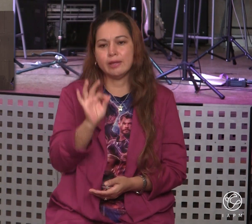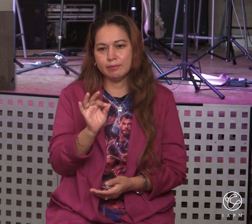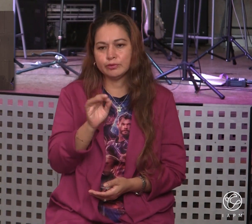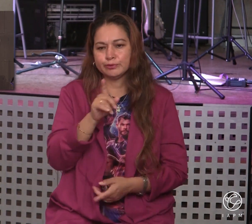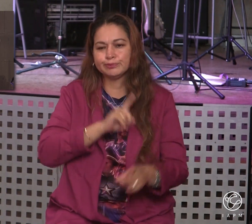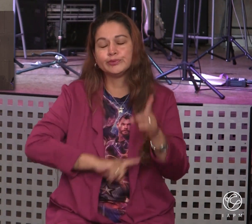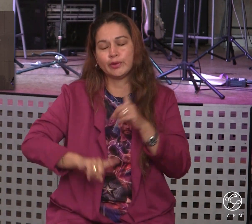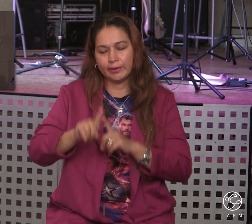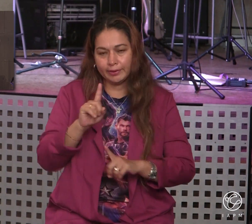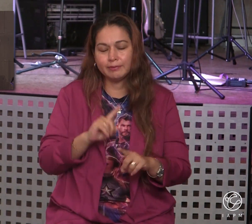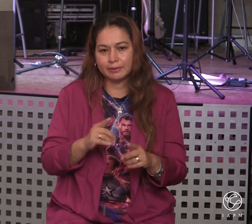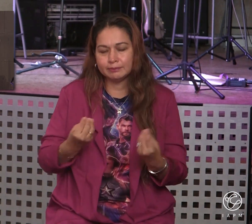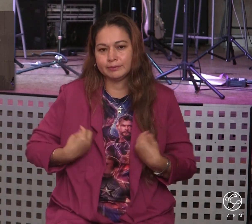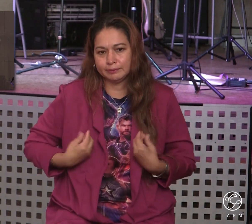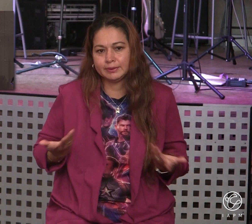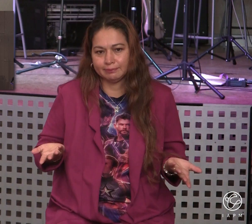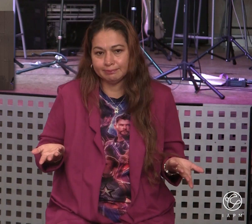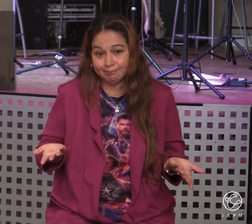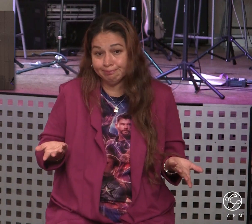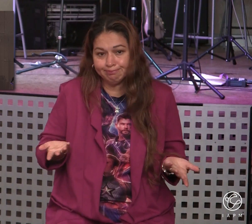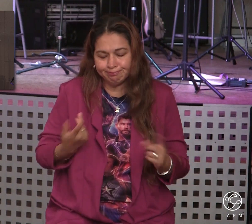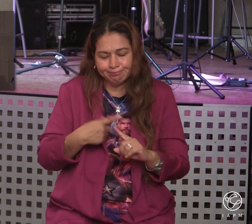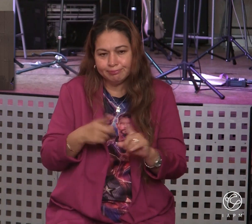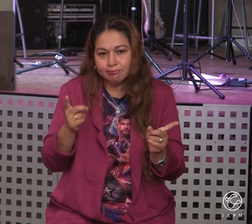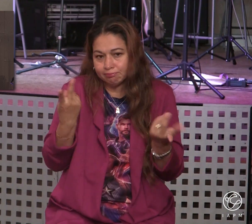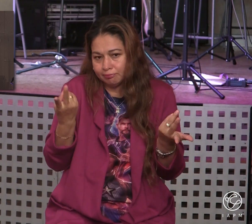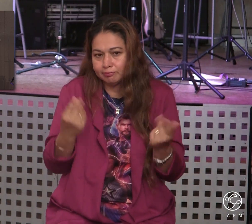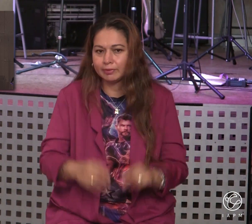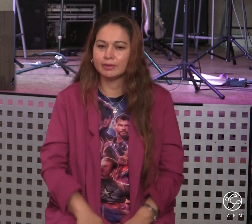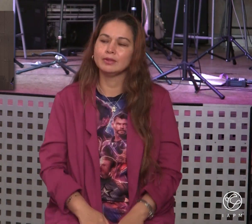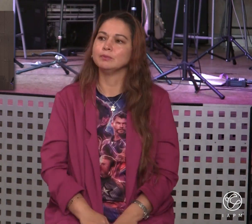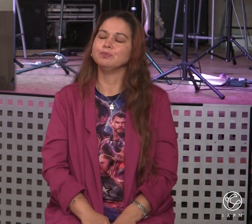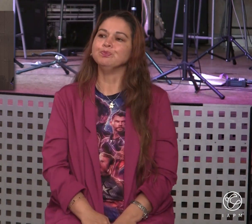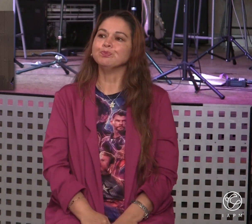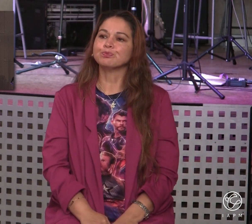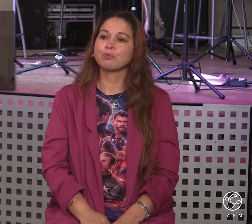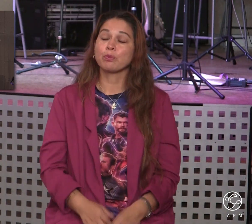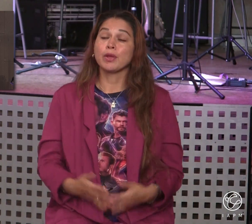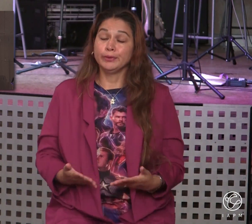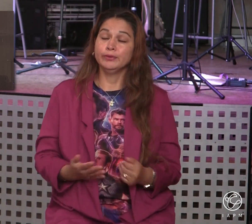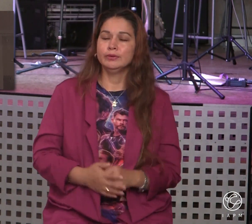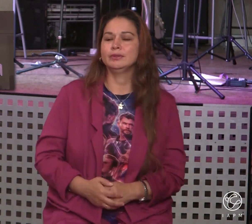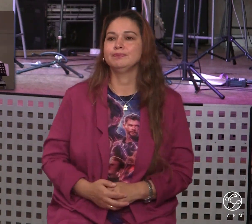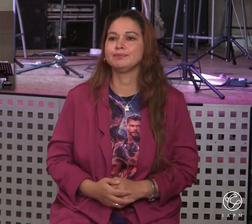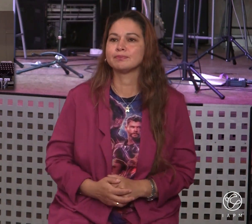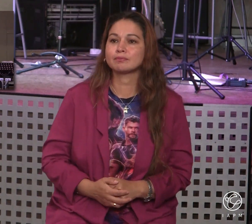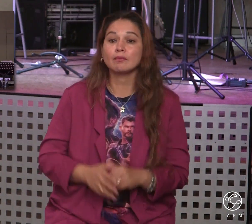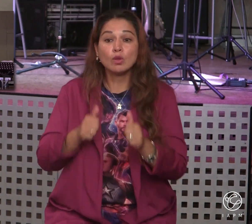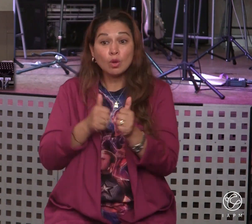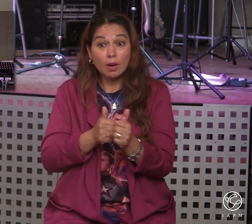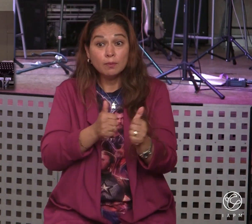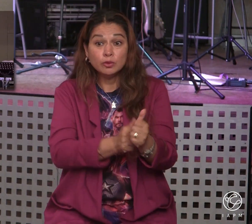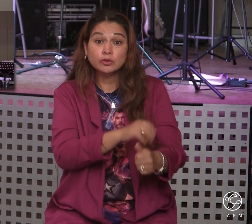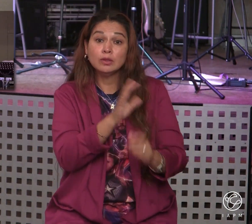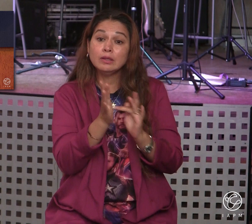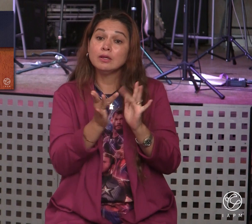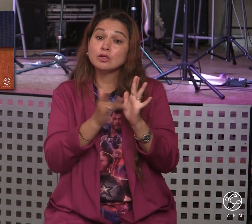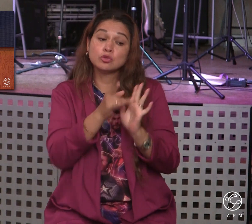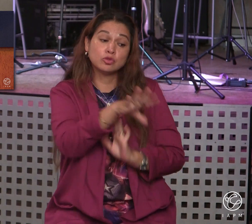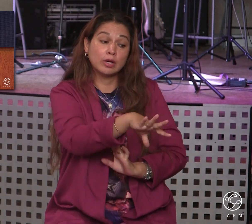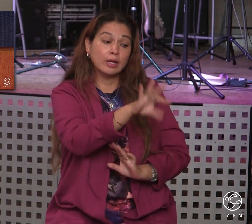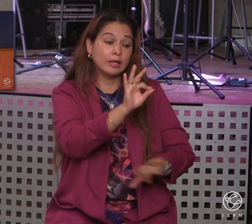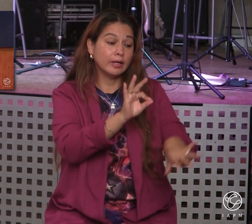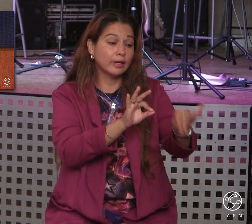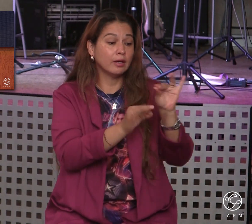empiezan a remar y llega un momento que se hace insostenible y alguno probablemente pensaría, ya estamos como